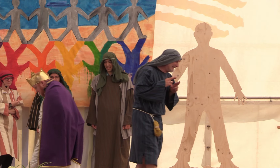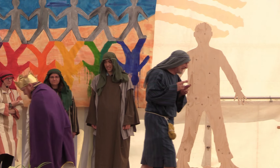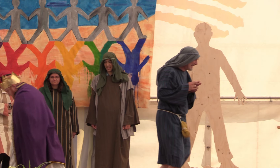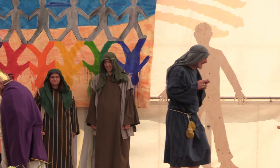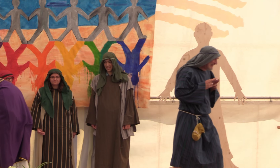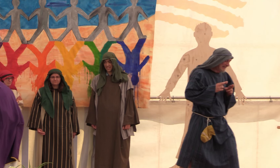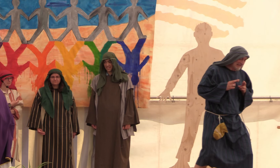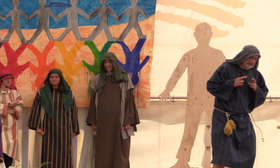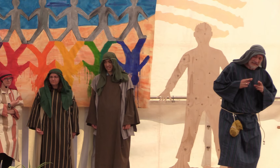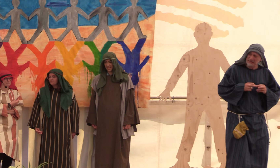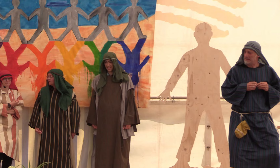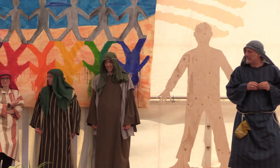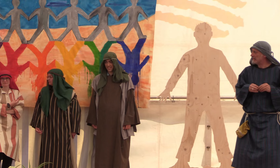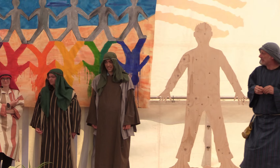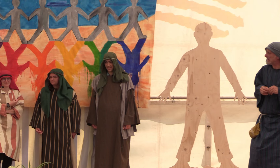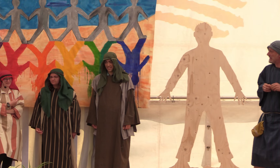Oh Gott.